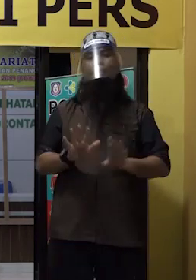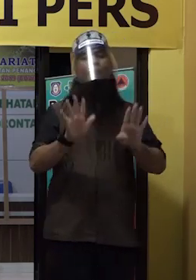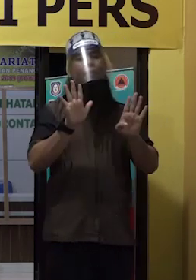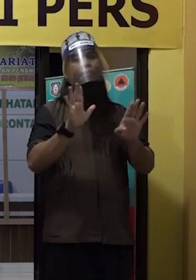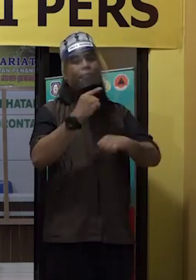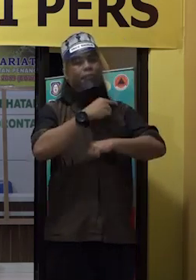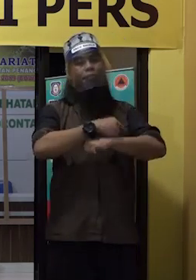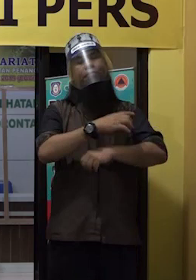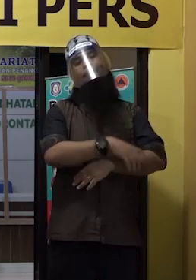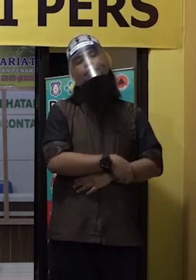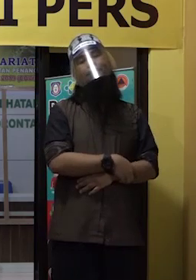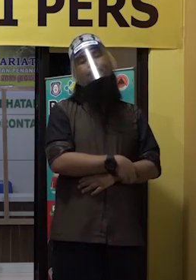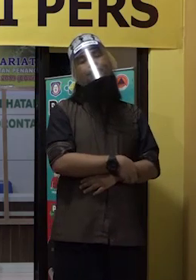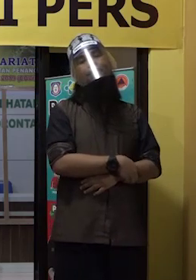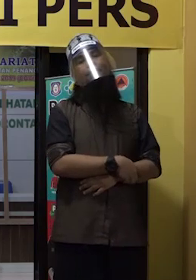hari.